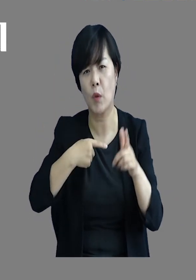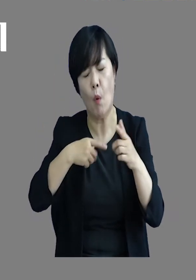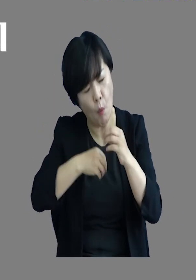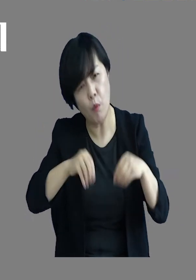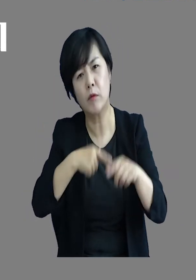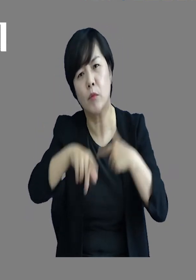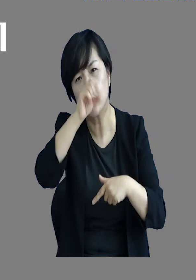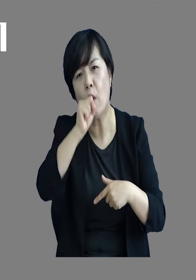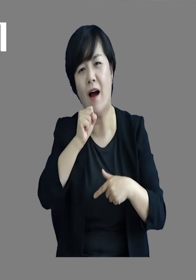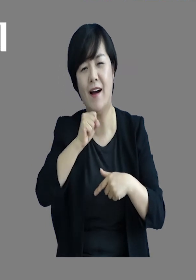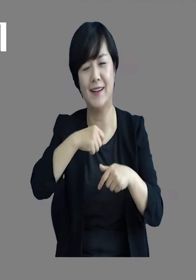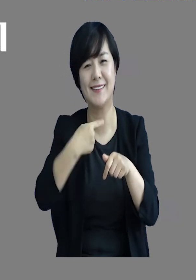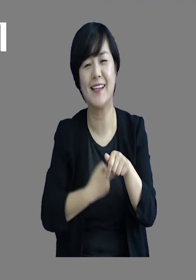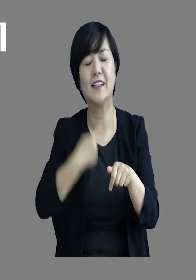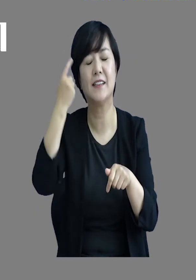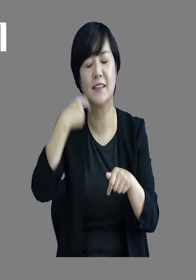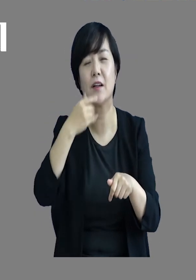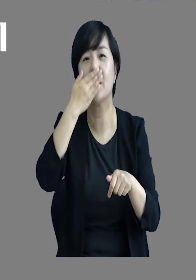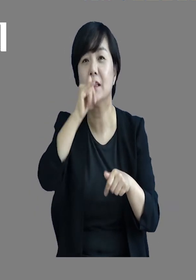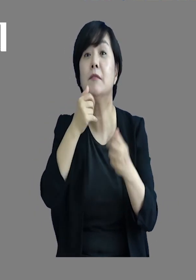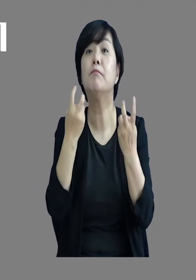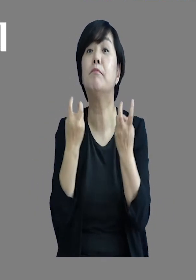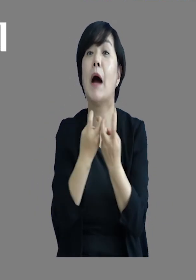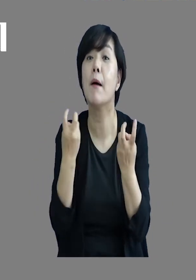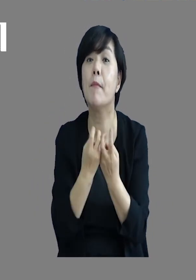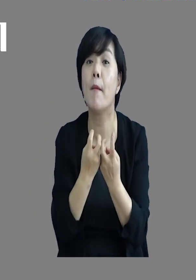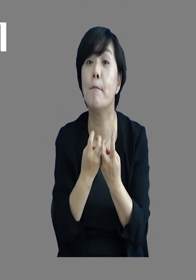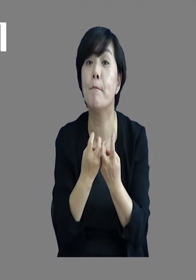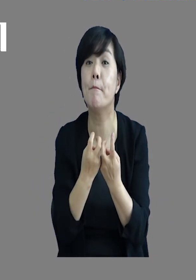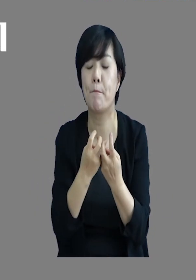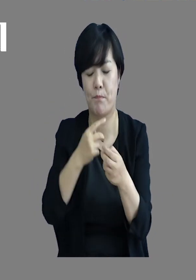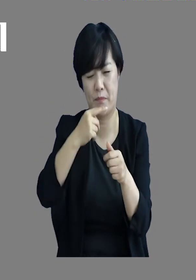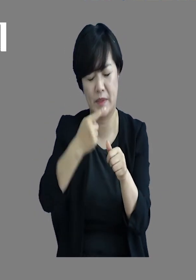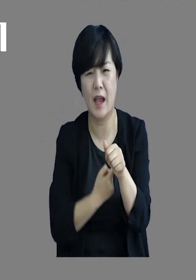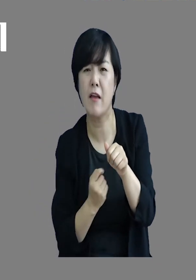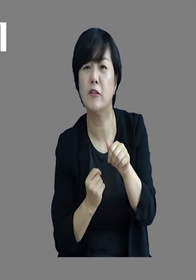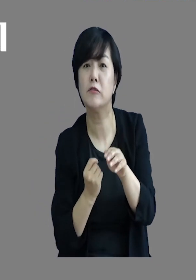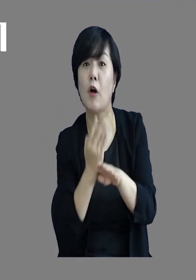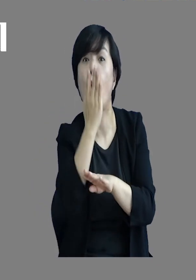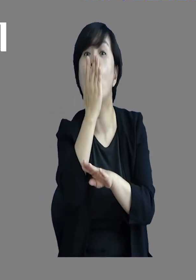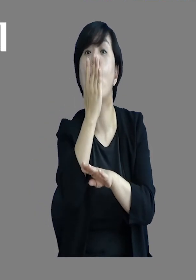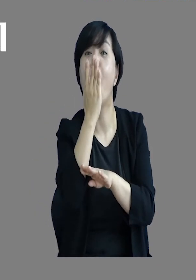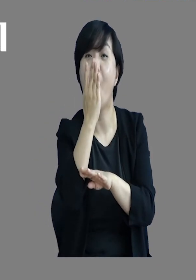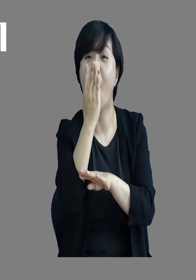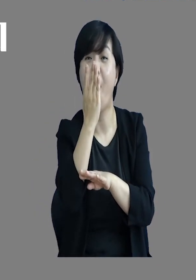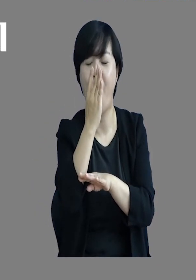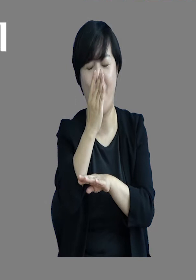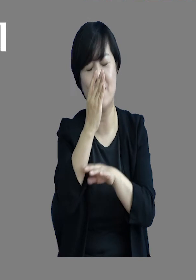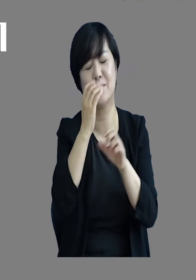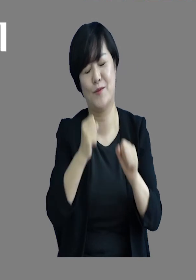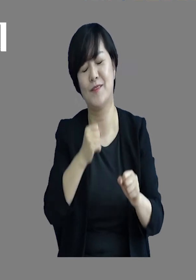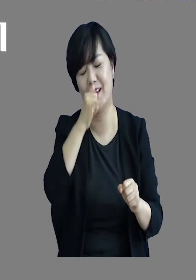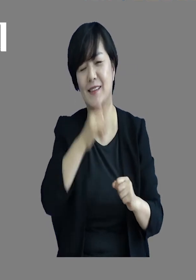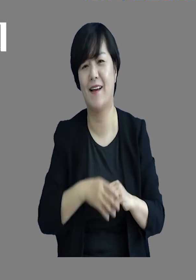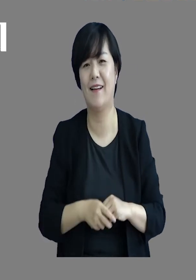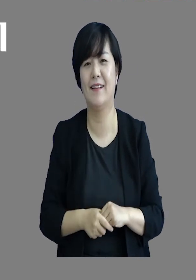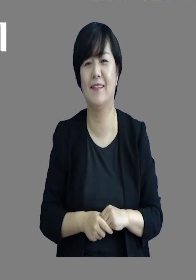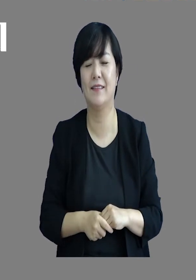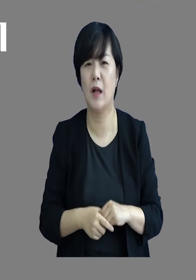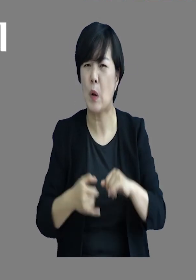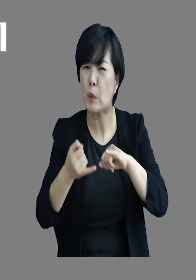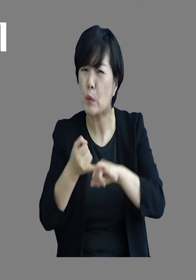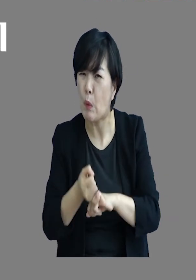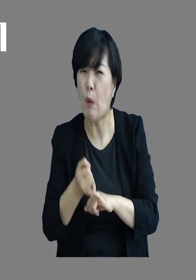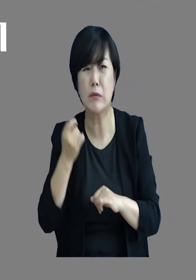좋아요. 자연을 느낄 수 있는 방법은 자연을 뛰어넘어서 존재해요.